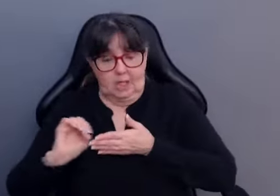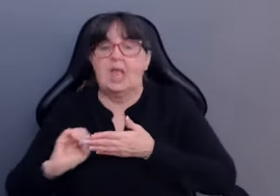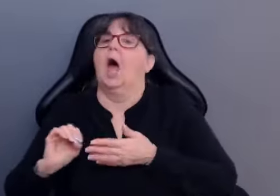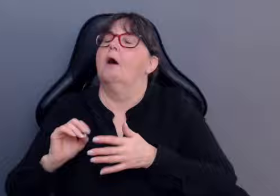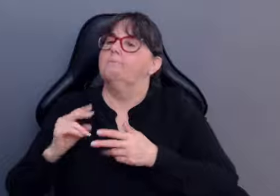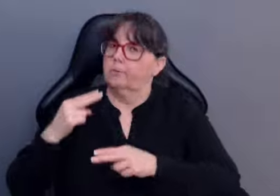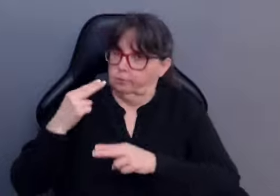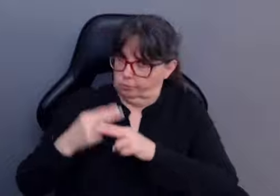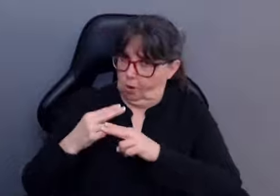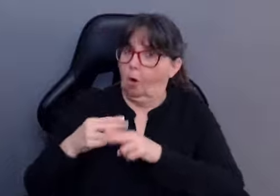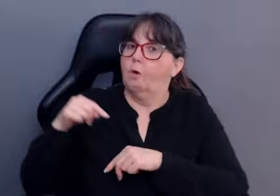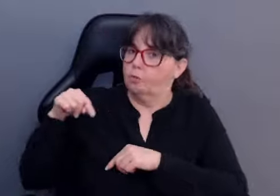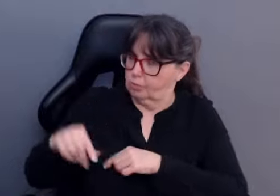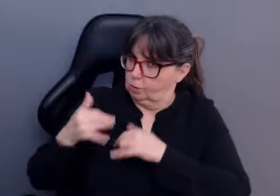toujours responsable.